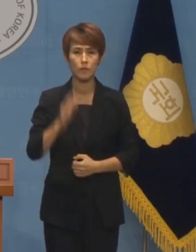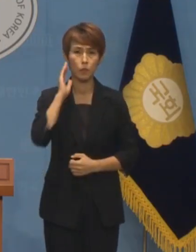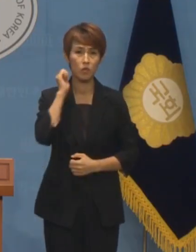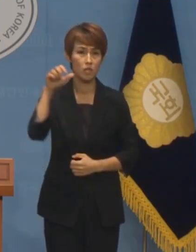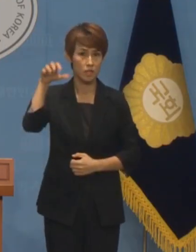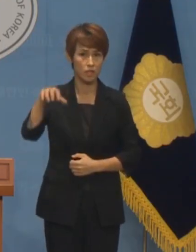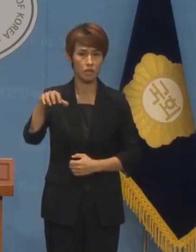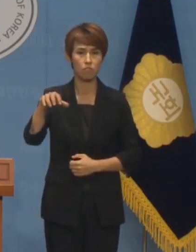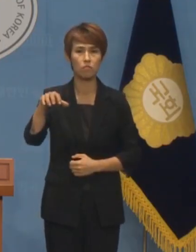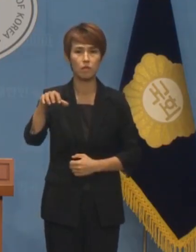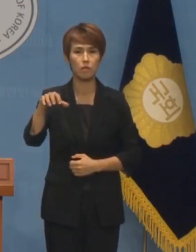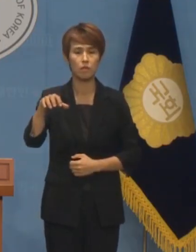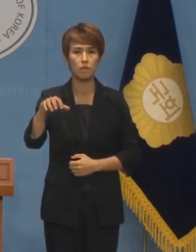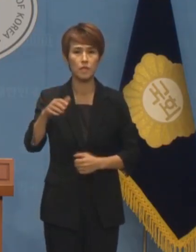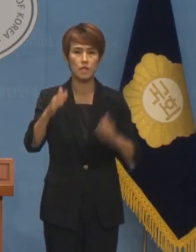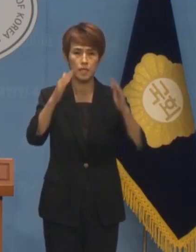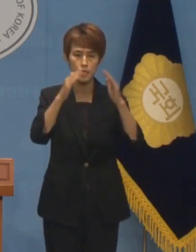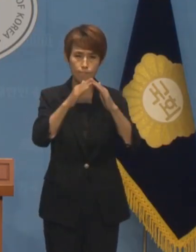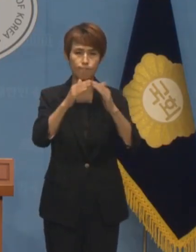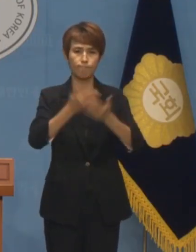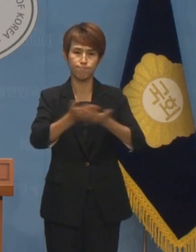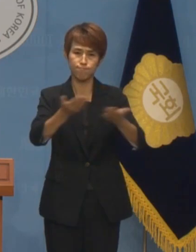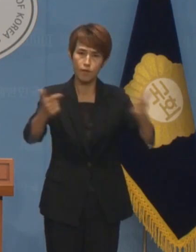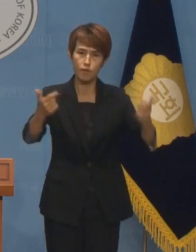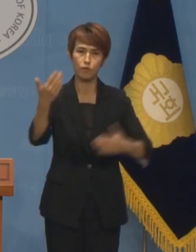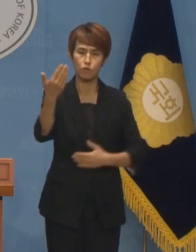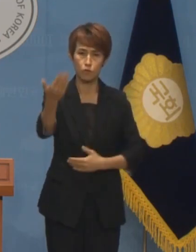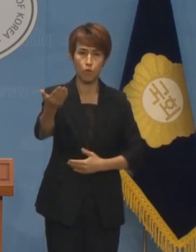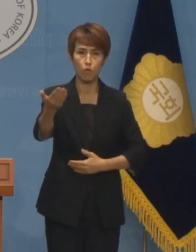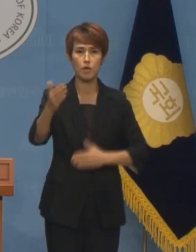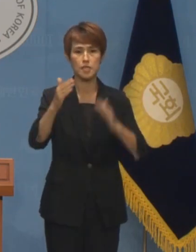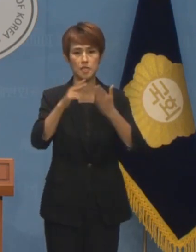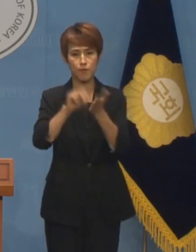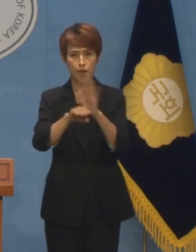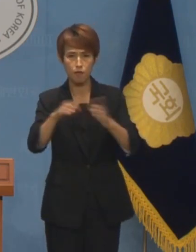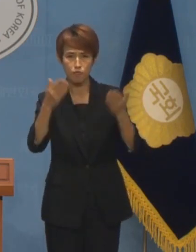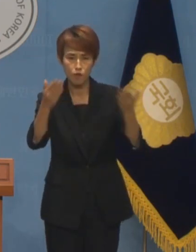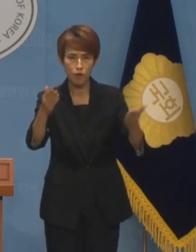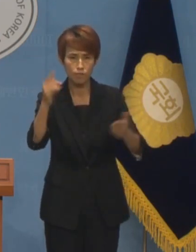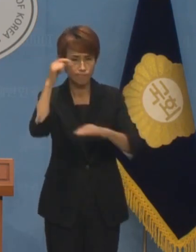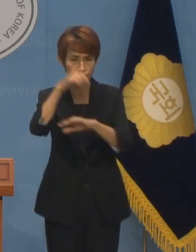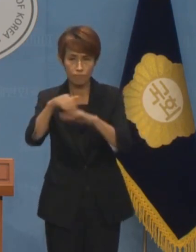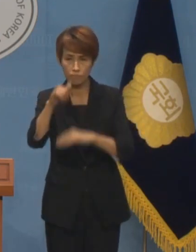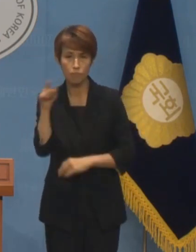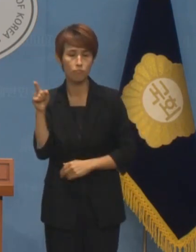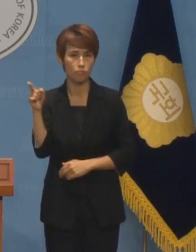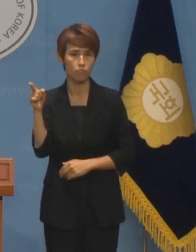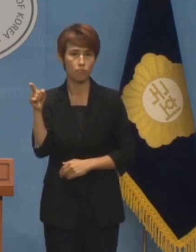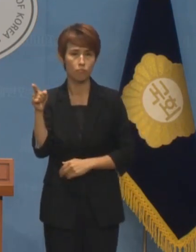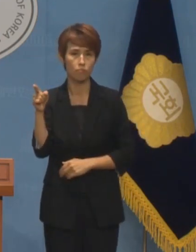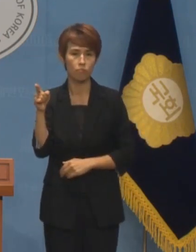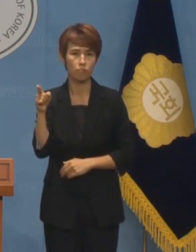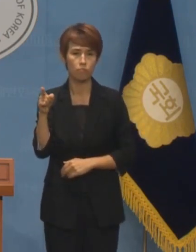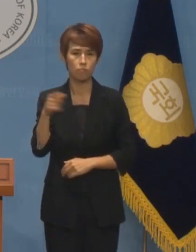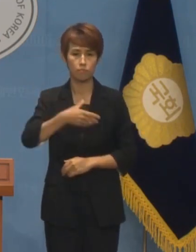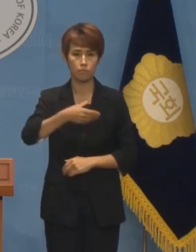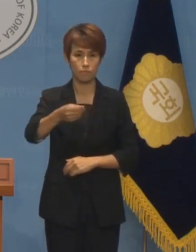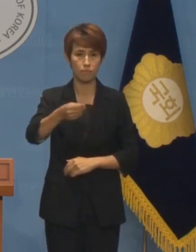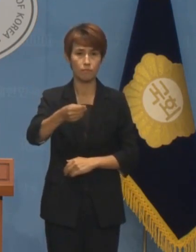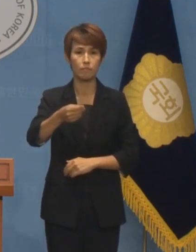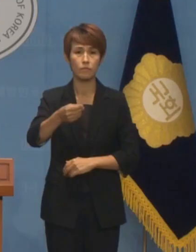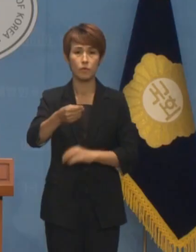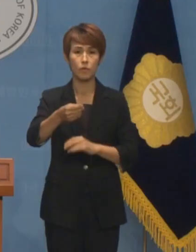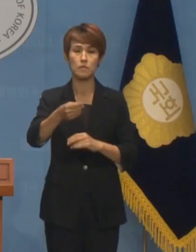대통령실은 대규모 부동산 공급 확대를 포함한 부동 대책을 마련 중인 것이며 임대차 입법 폐지를